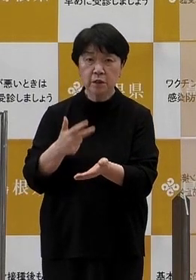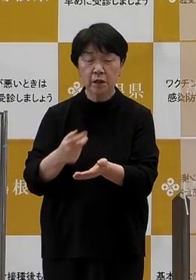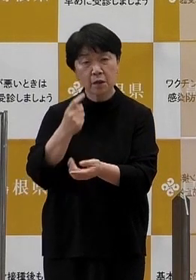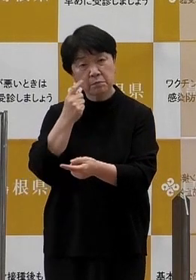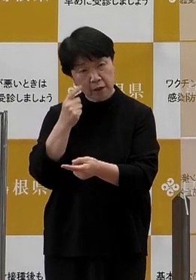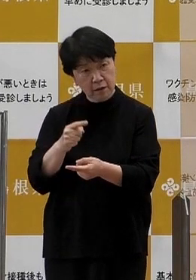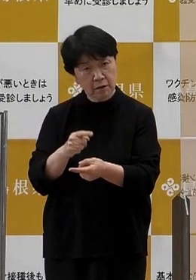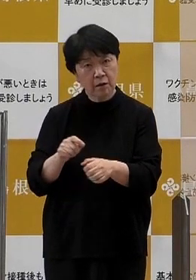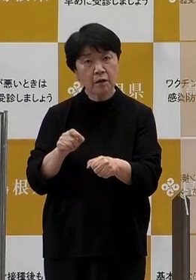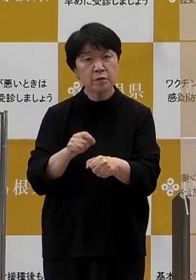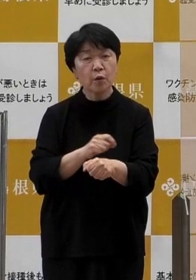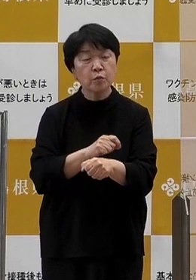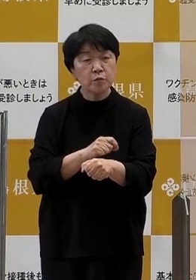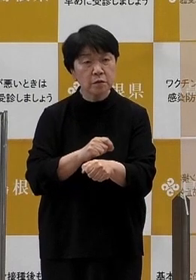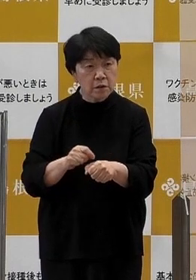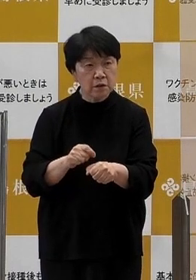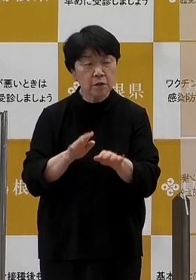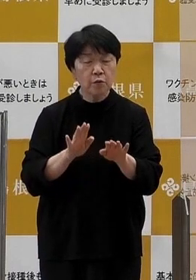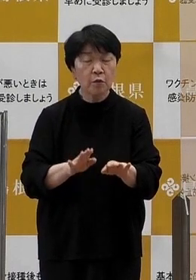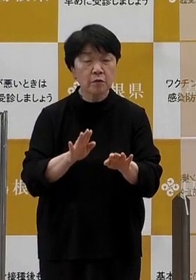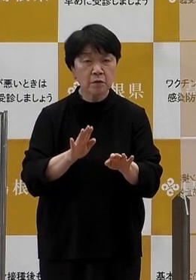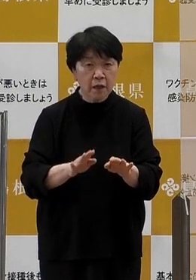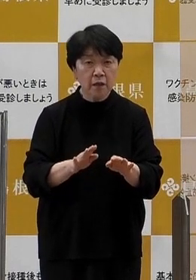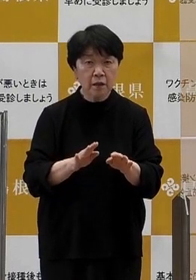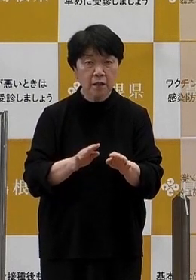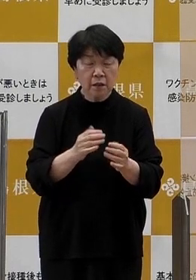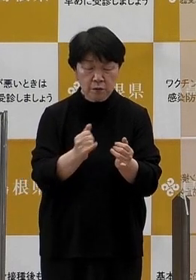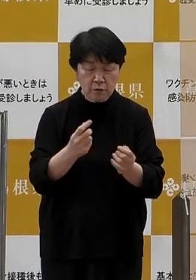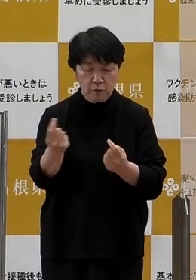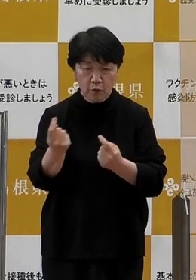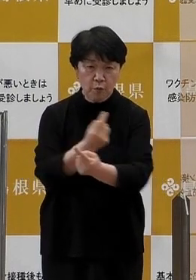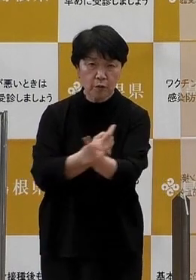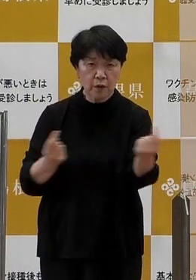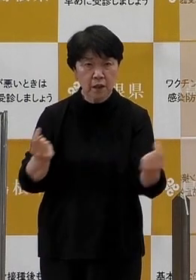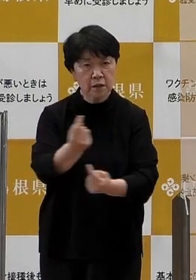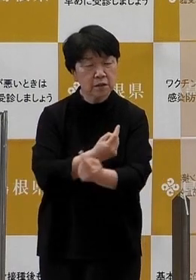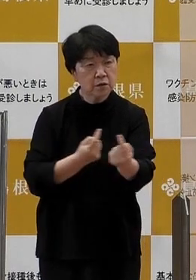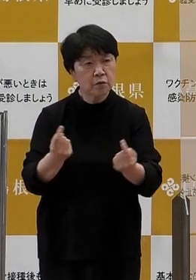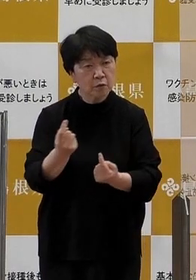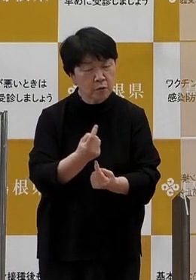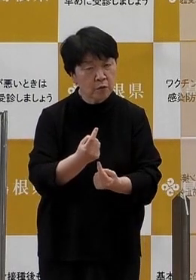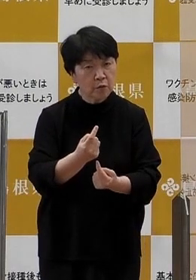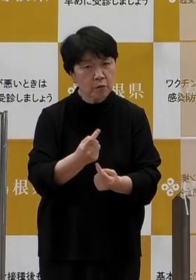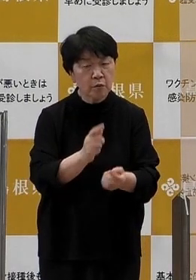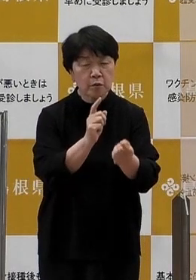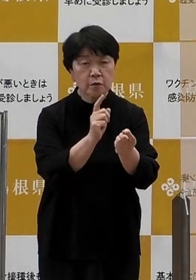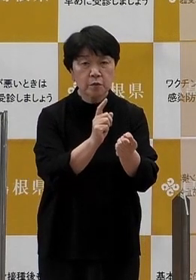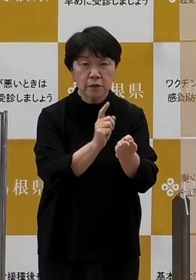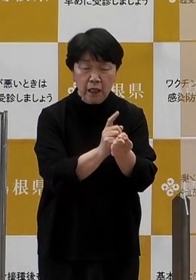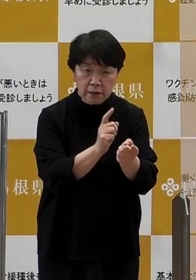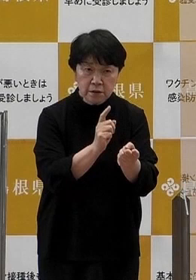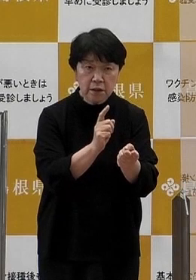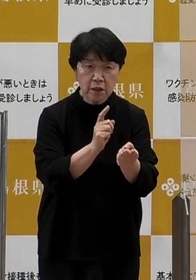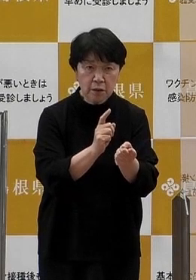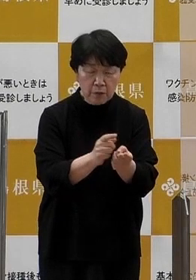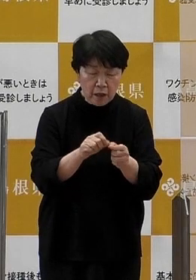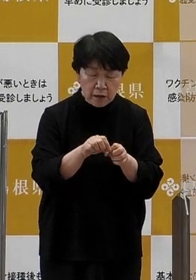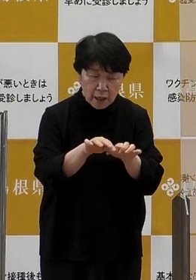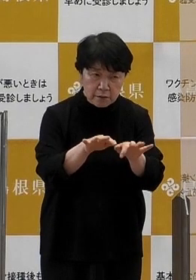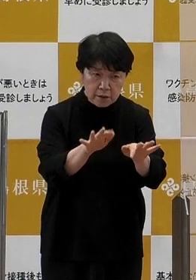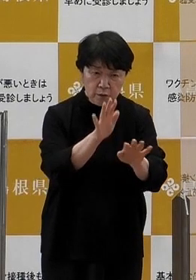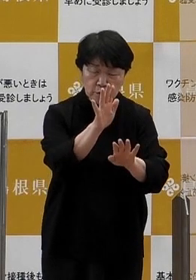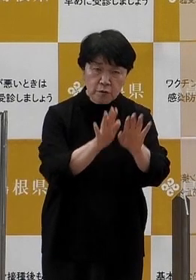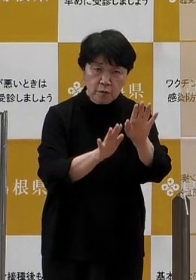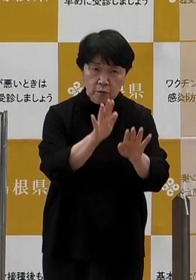に今回のその往来について言うと、まあ、感染を抑えるために申し上げているので、まあ、感染の状況を見ていただく